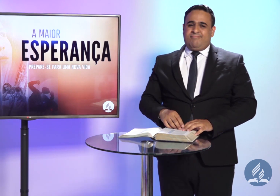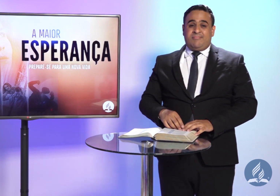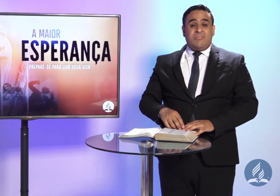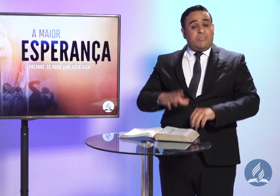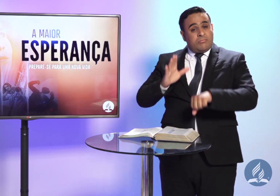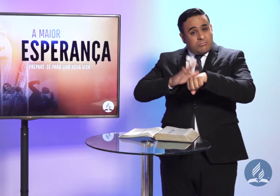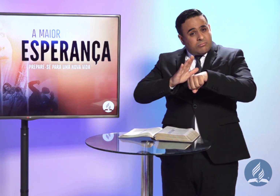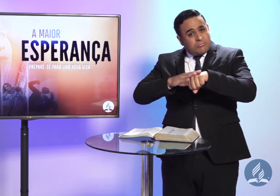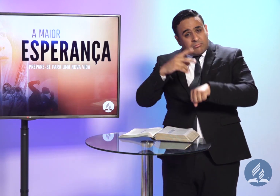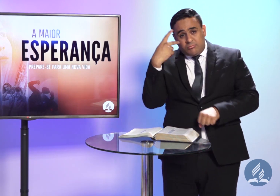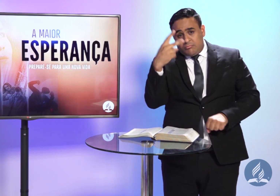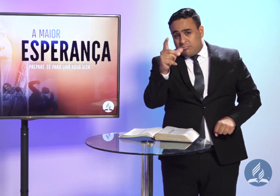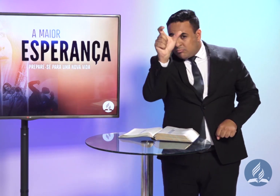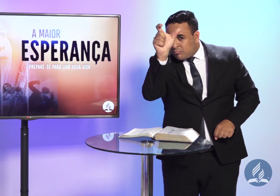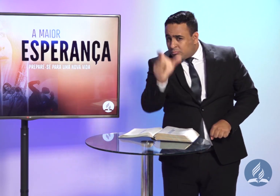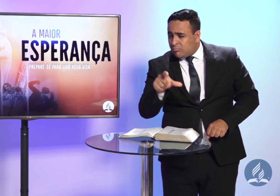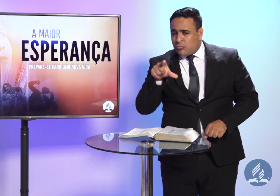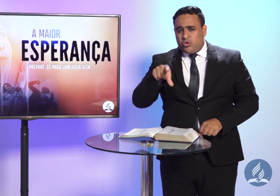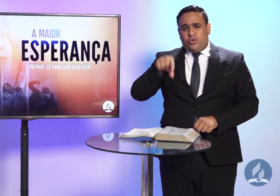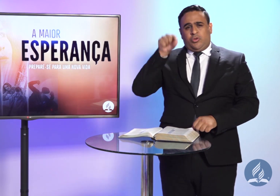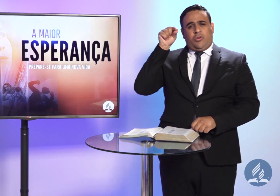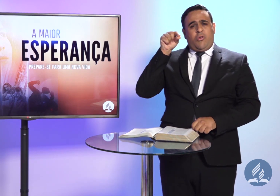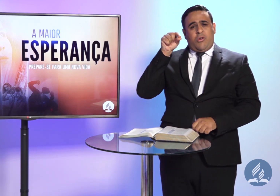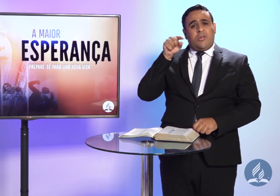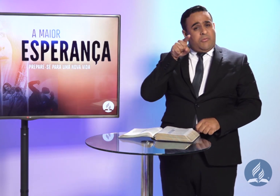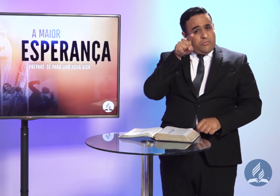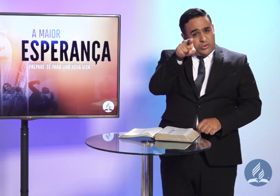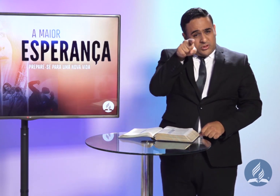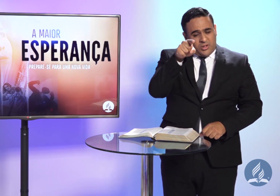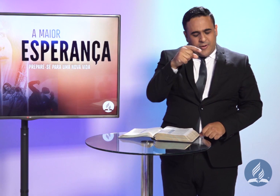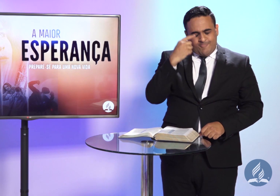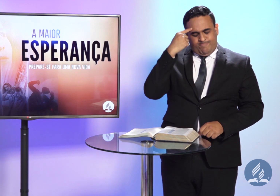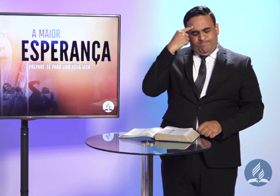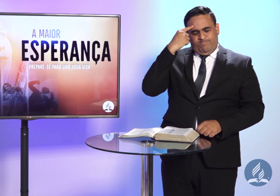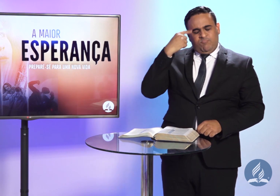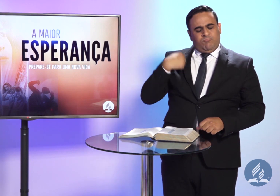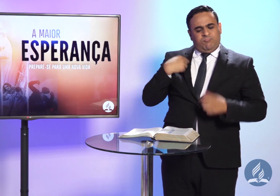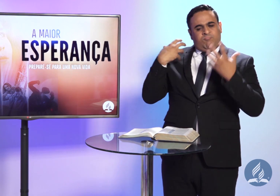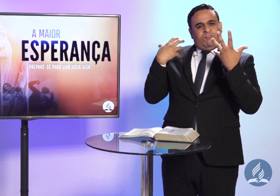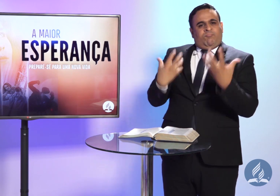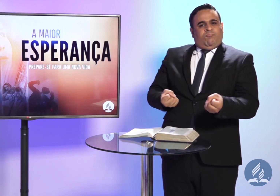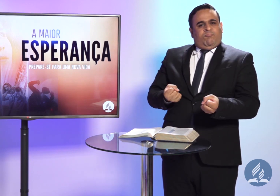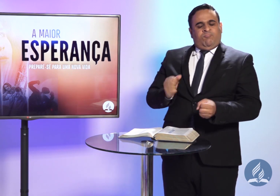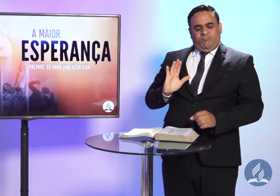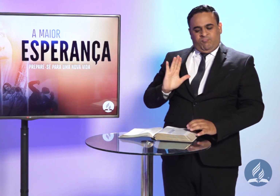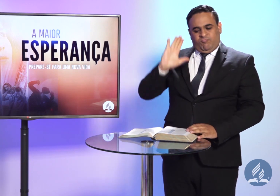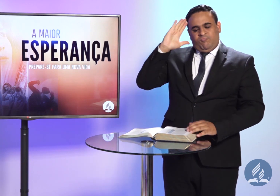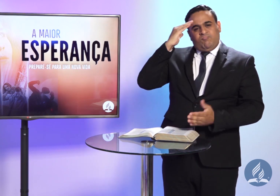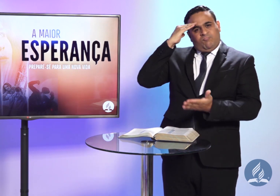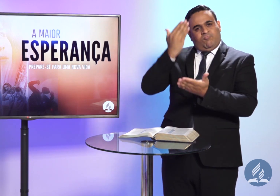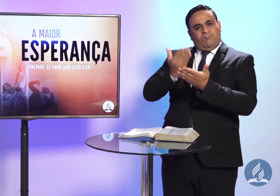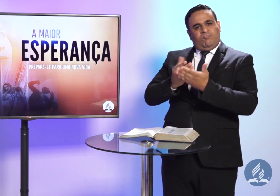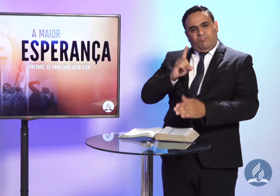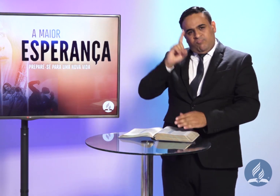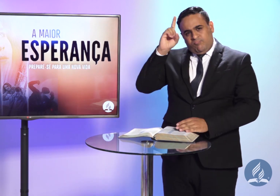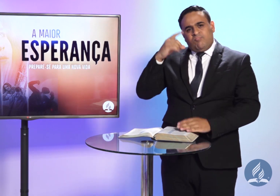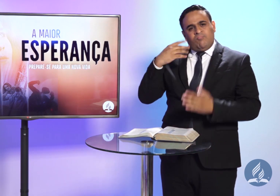não adie mais a sua decisão. Não importa o que as pessoas digam ou que as pessoas tentem convencer você